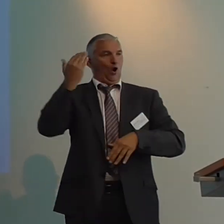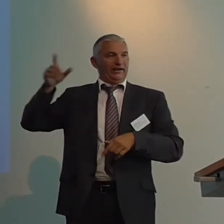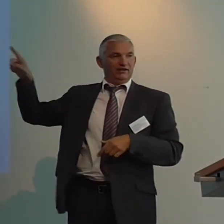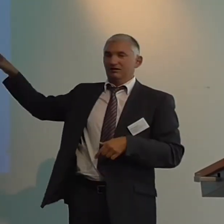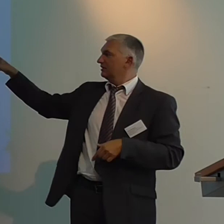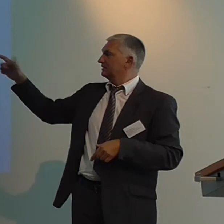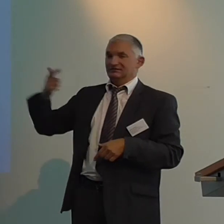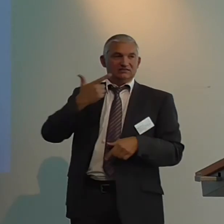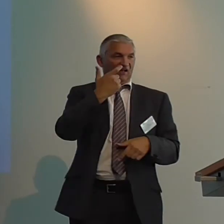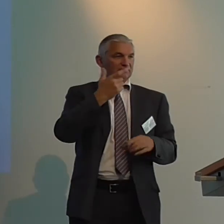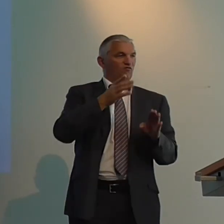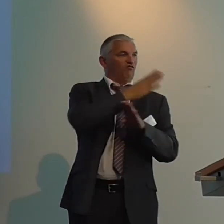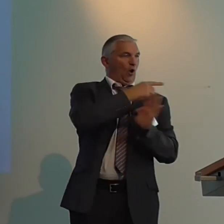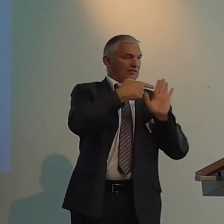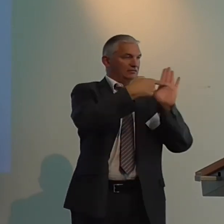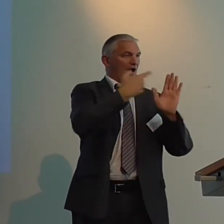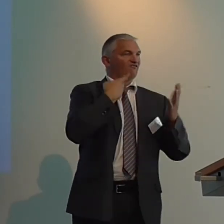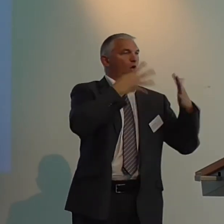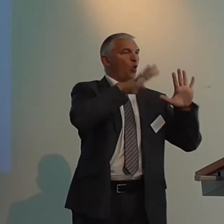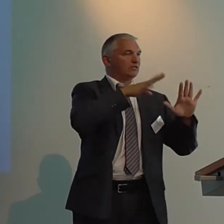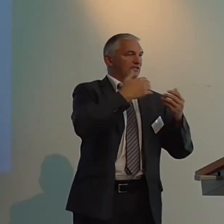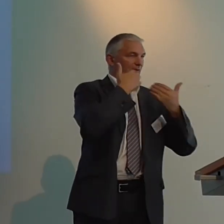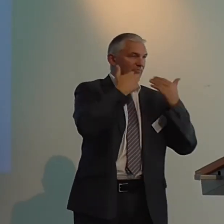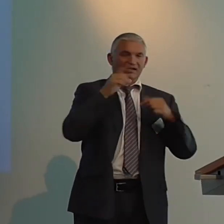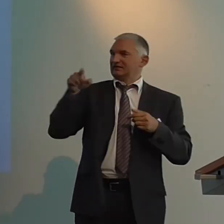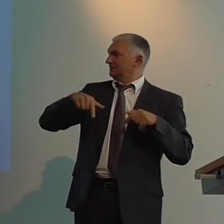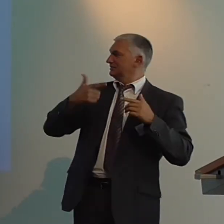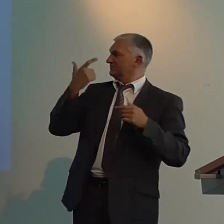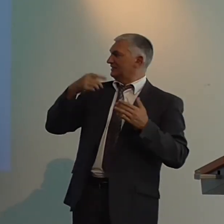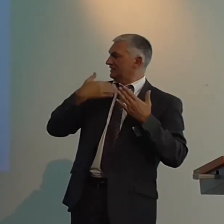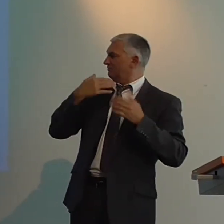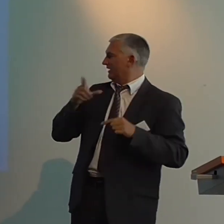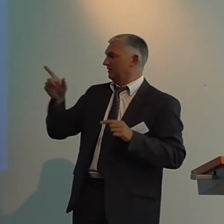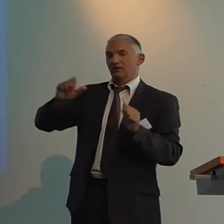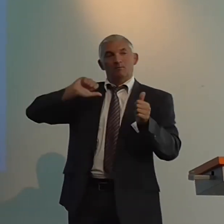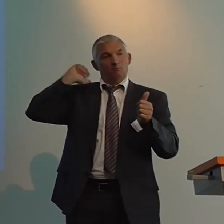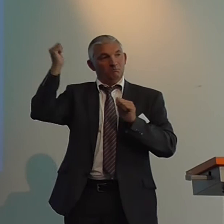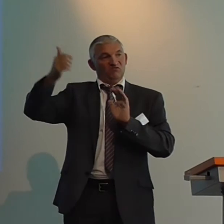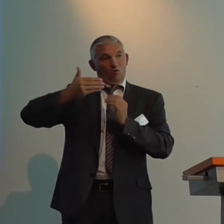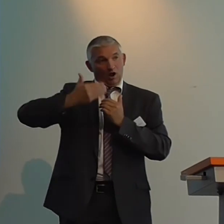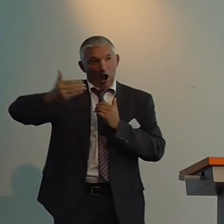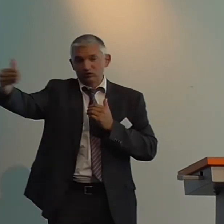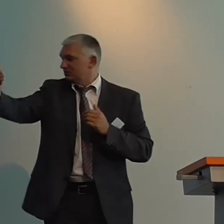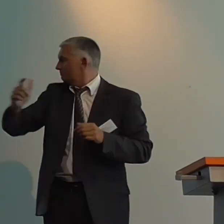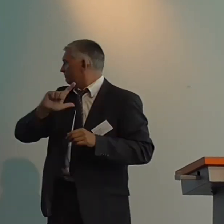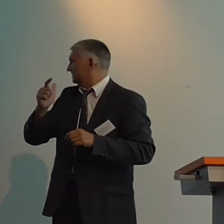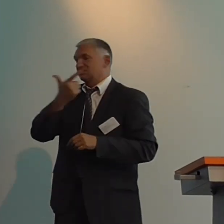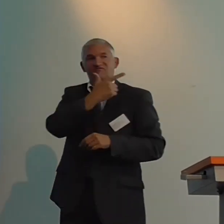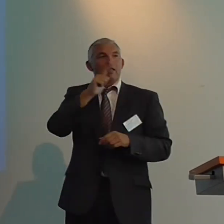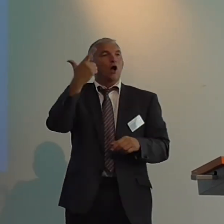Die KEF hat jetzt einen neuen Geschäftsbericht gegeben. Ich hatte vorher den 19. Geschäftsbericht angeworfen und das ist jetzt der 20. Und